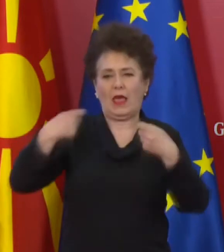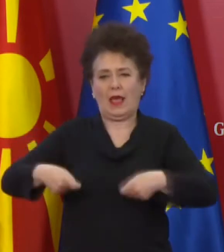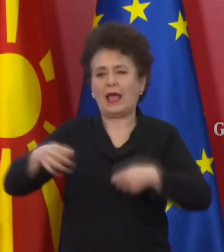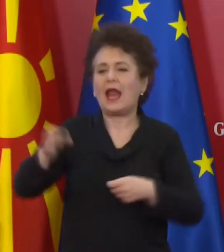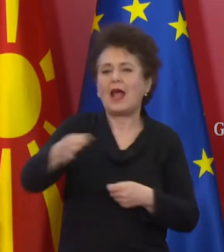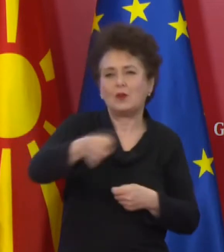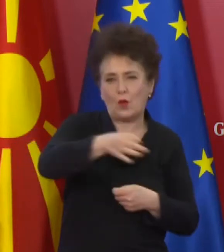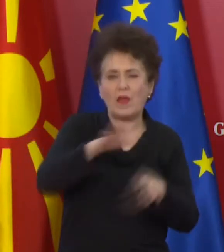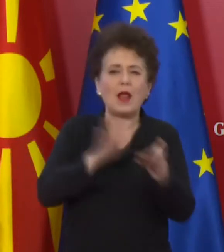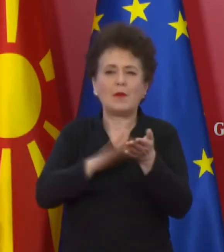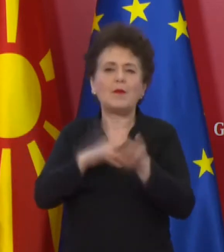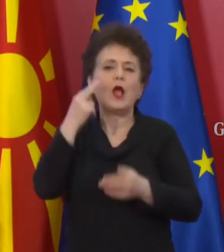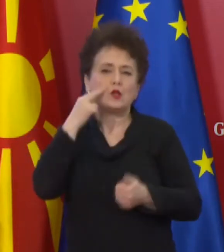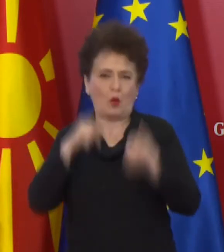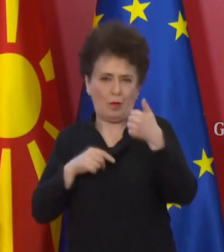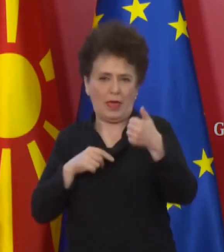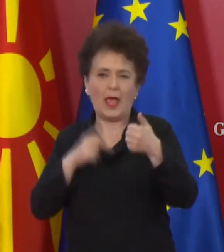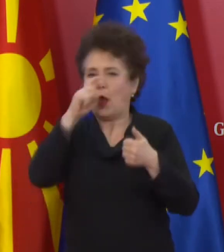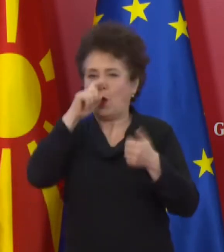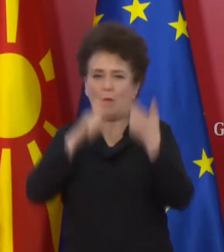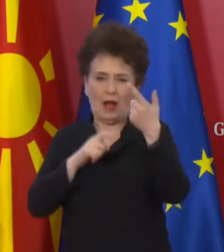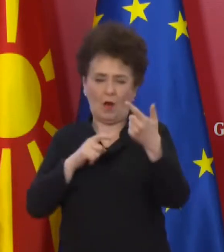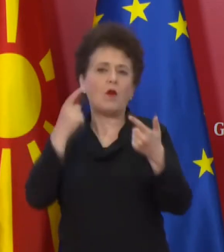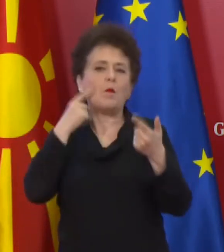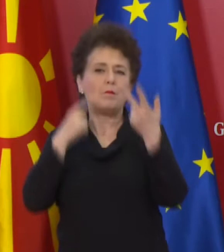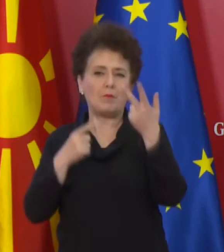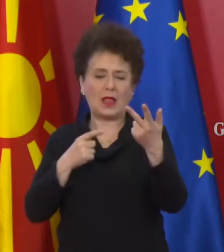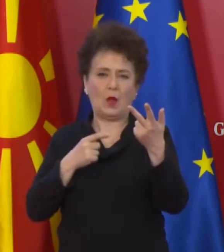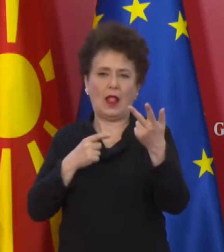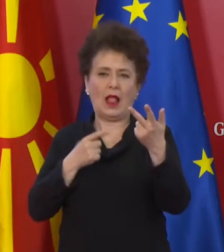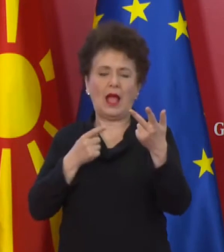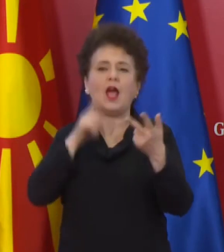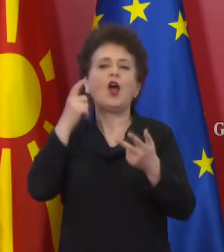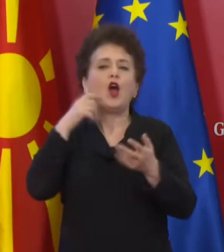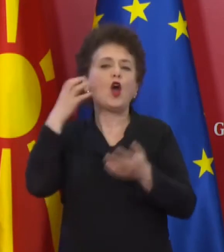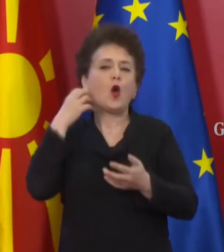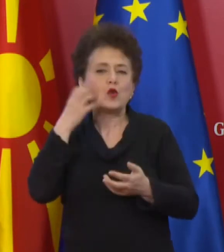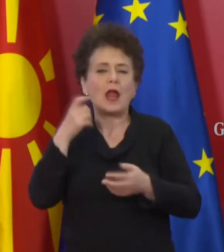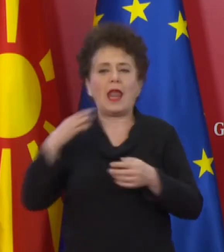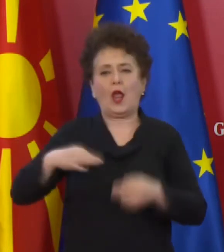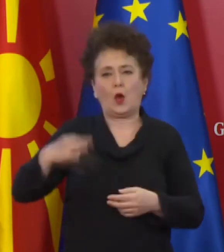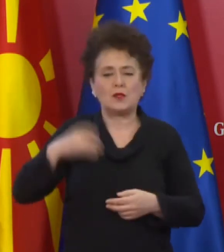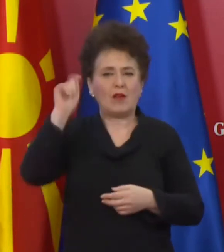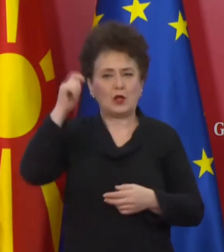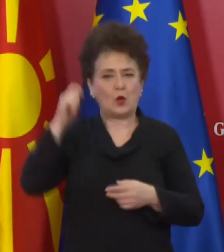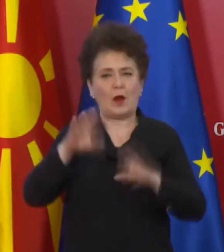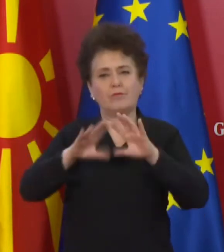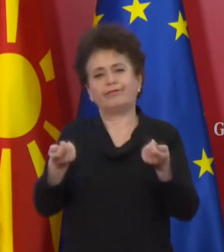e ngrira të disa prodhimeve. Për periudhën 19-22 mars, Inspektorati Shtetror i Tregut ka bërë